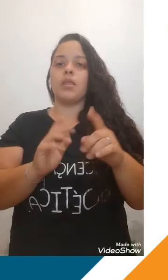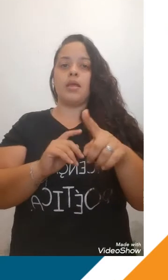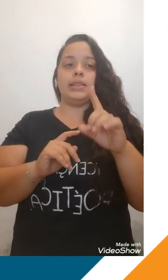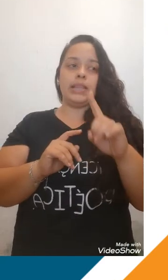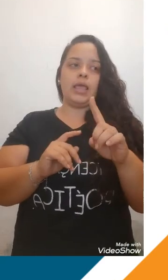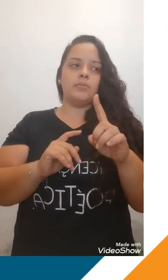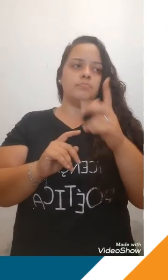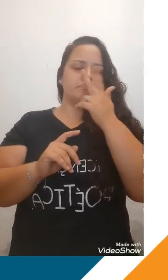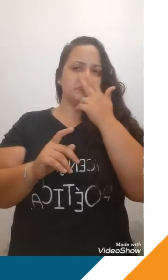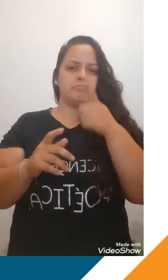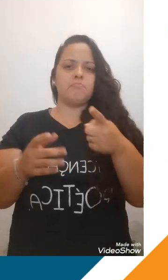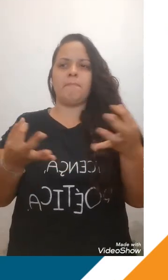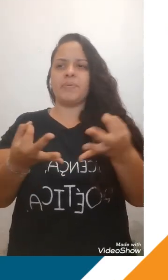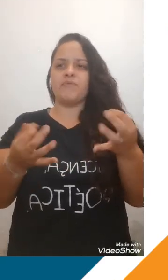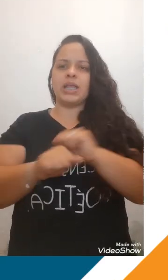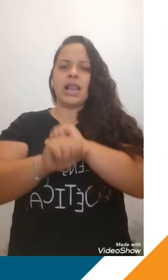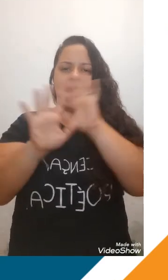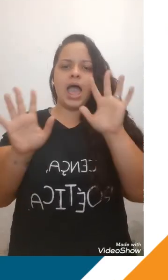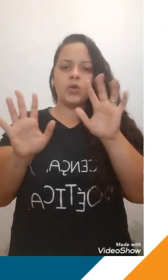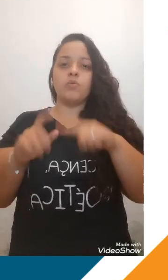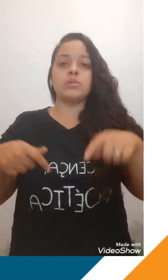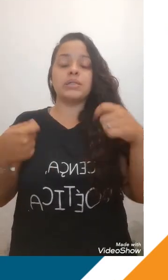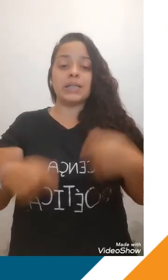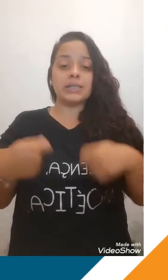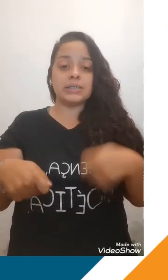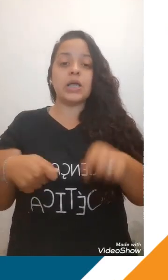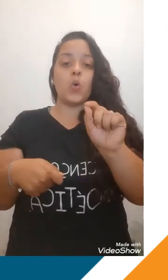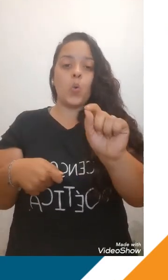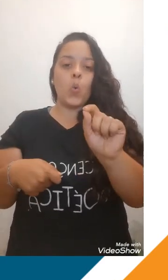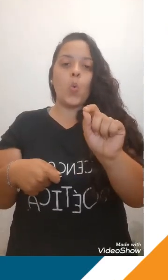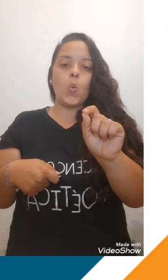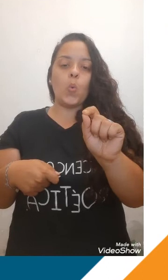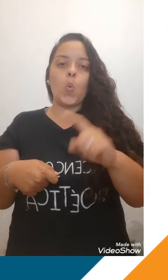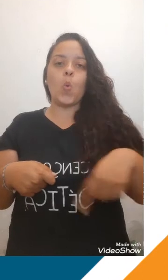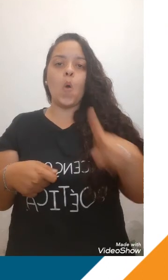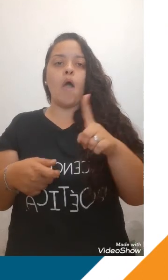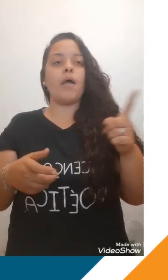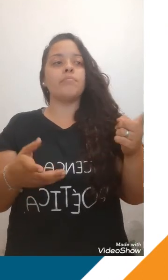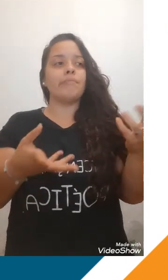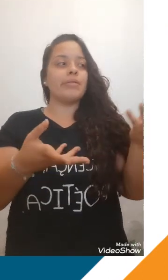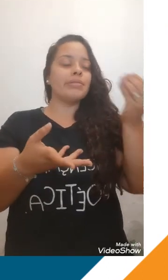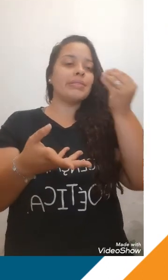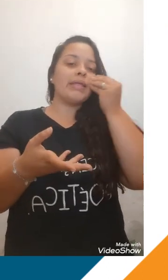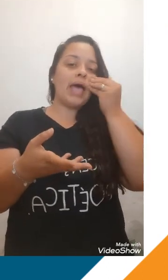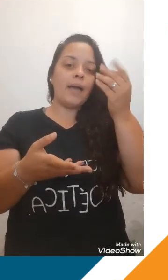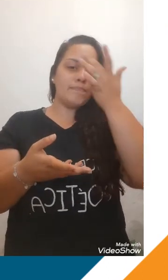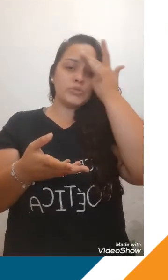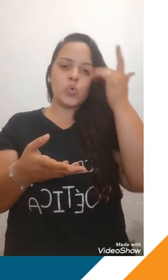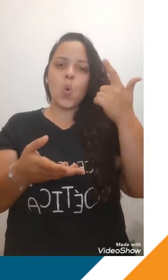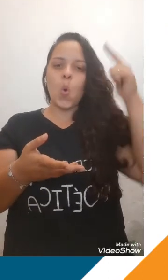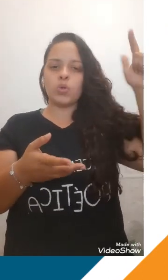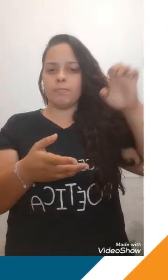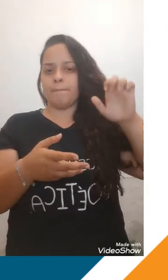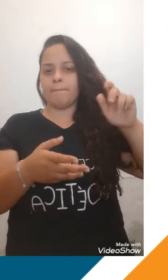de forma mais clara, né, a necessidade de que fosse trazido imigrantes, uma vez que o fluxo,